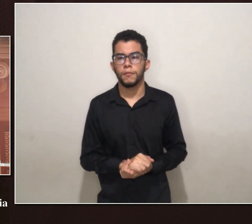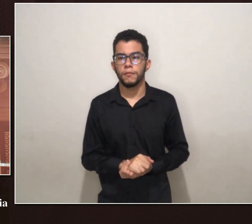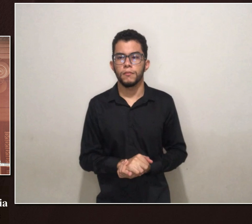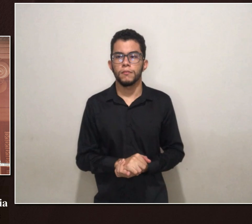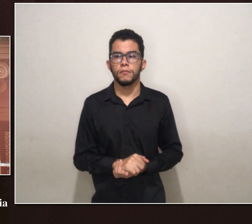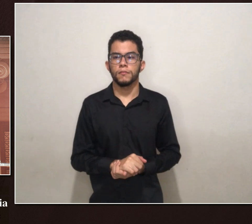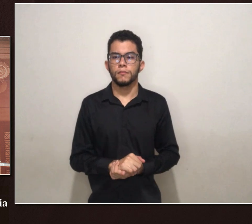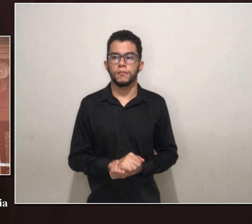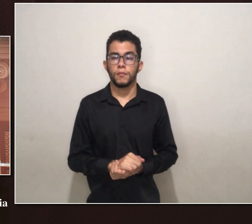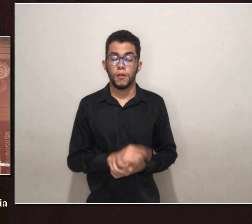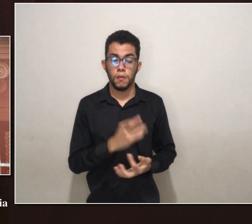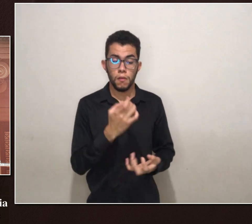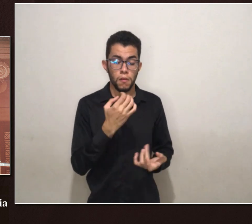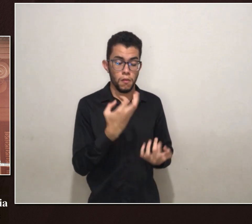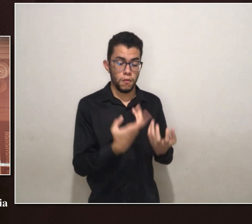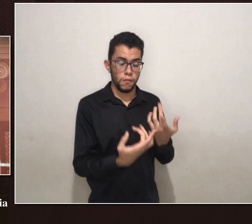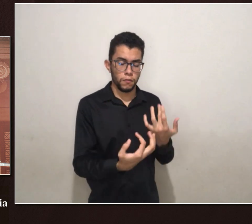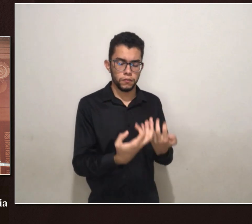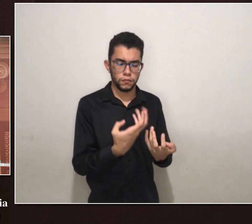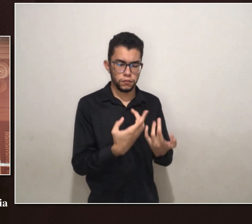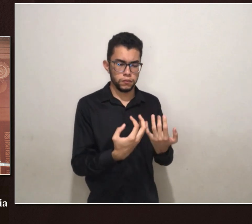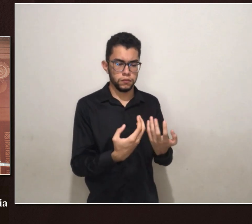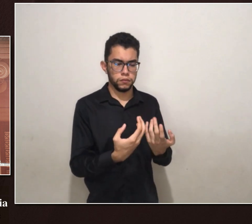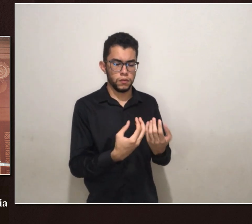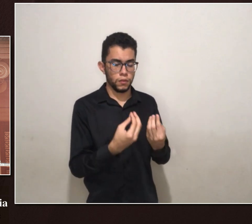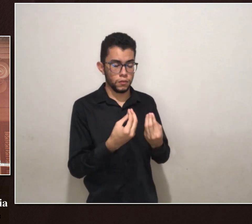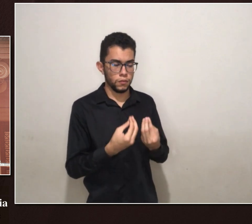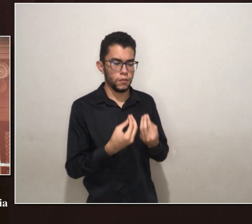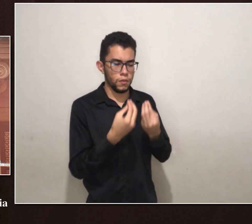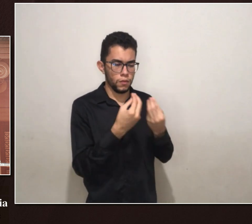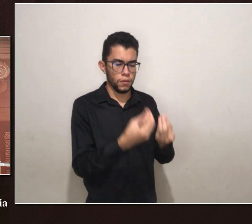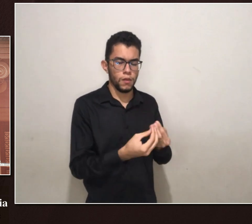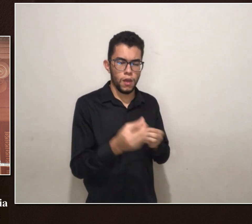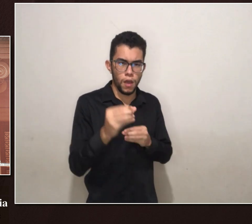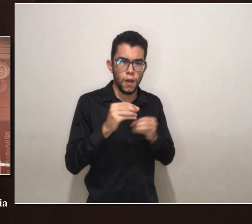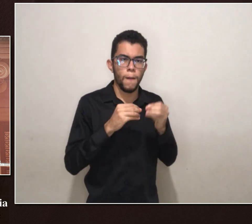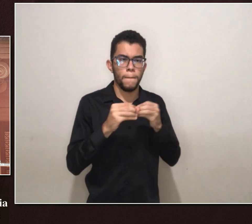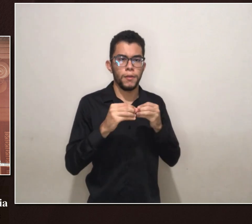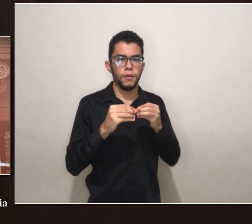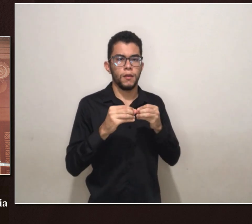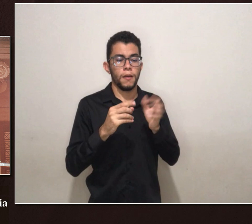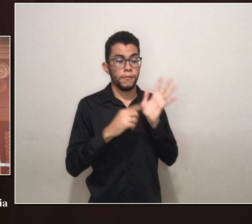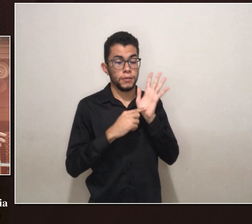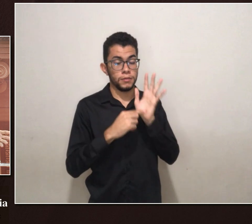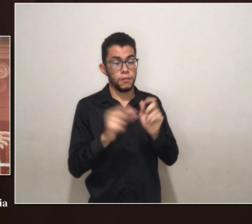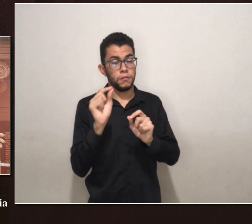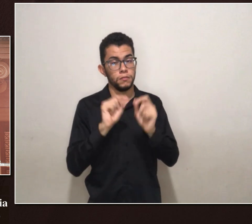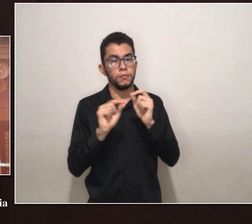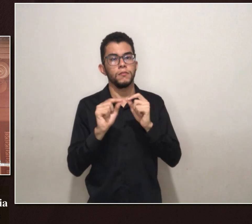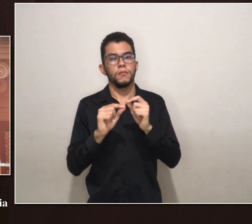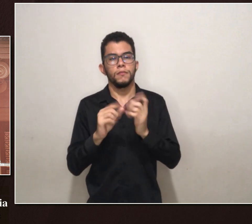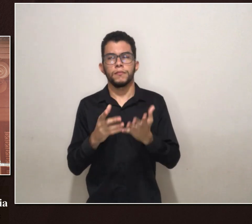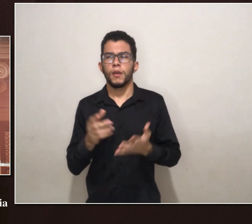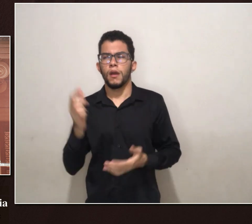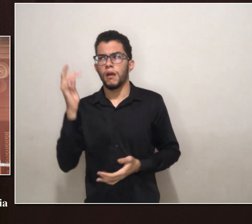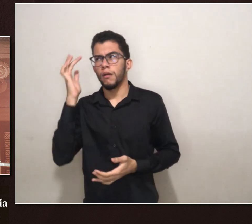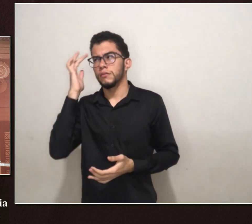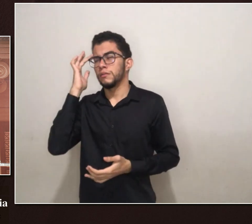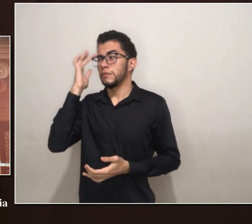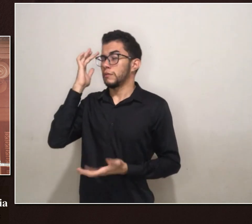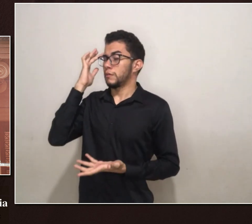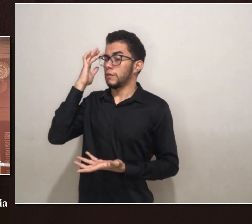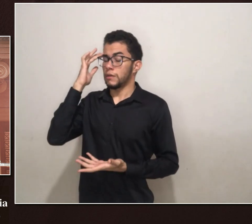fogo o provará. Isso quer dizer o quê? Nós podemos achar que estamos edificando a igreja, dando, né,